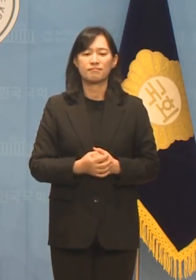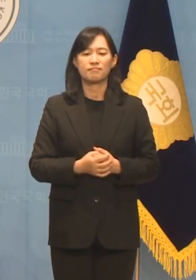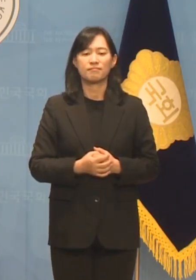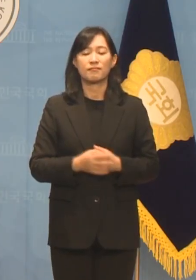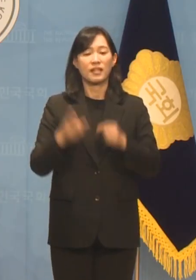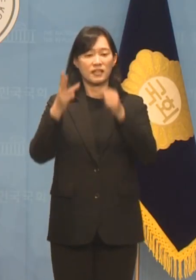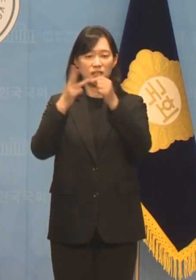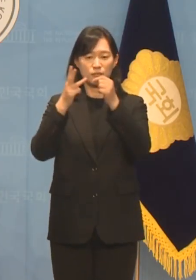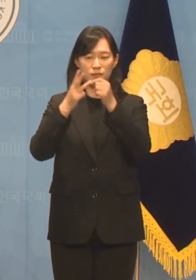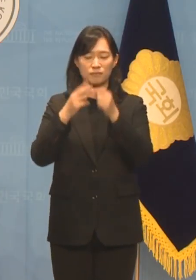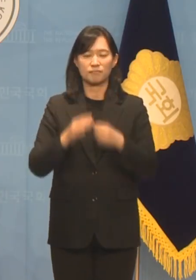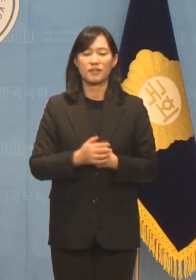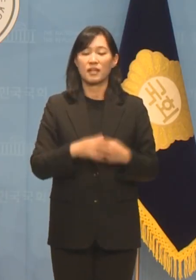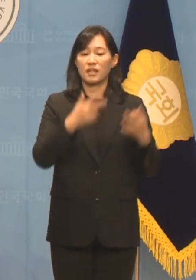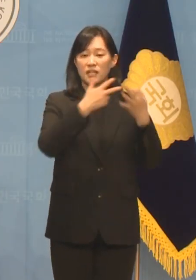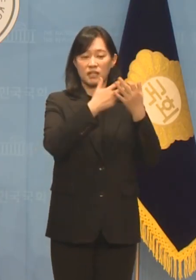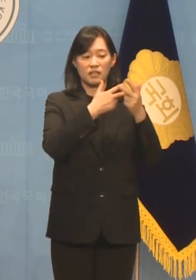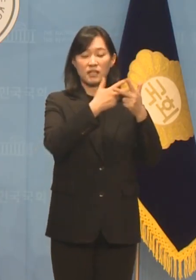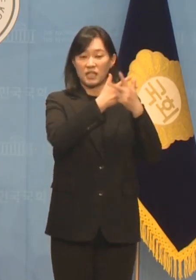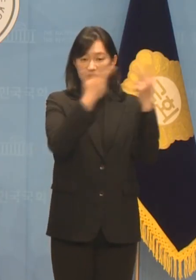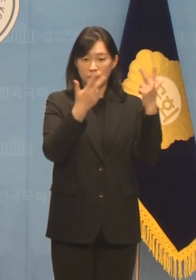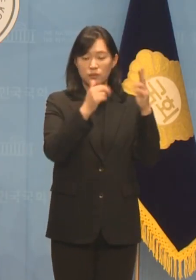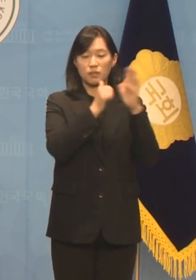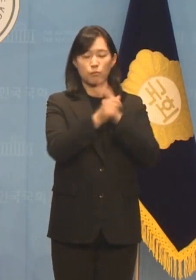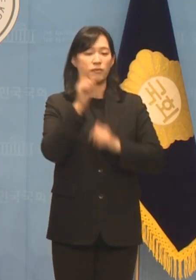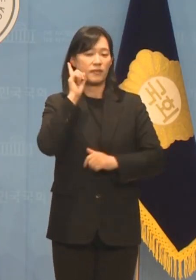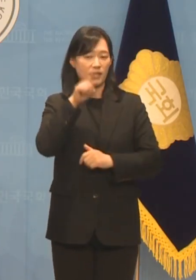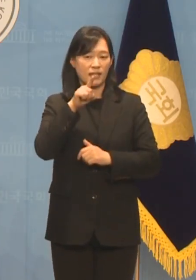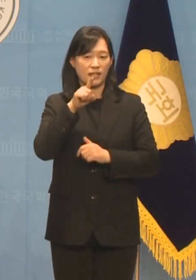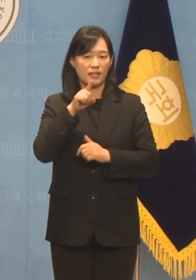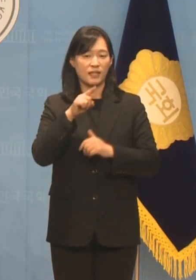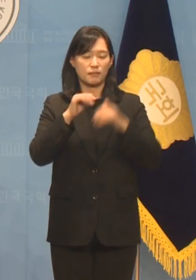세 번째 브리핑은 이재명 대표의 내일 일정에 관해서